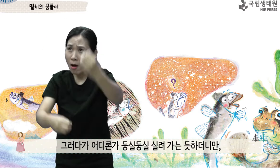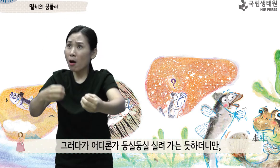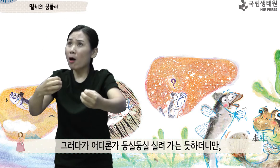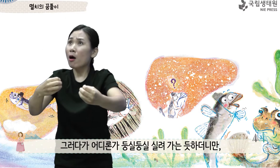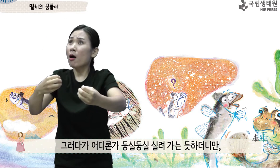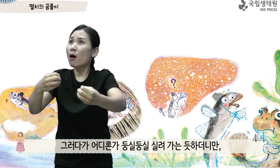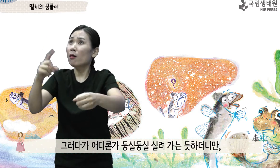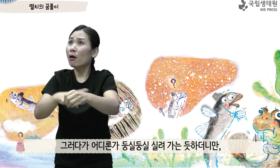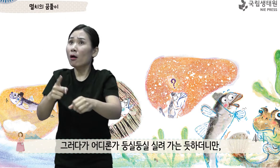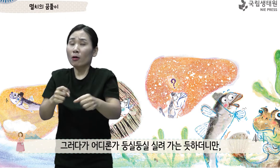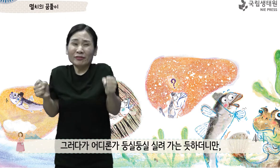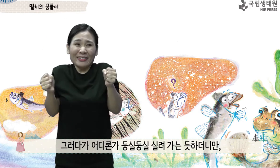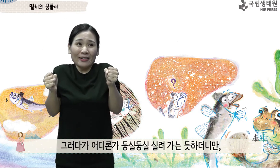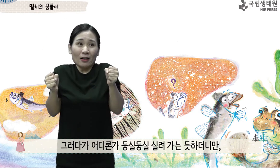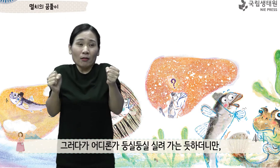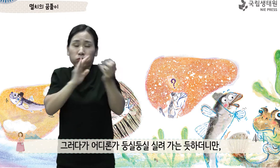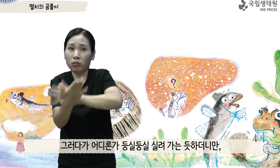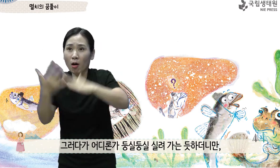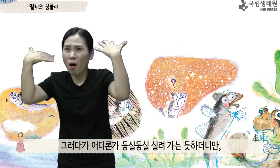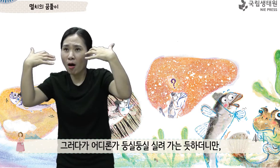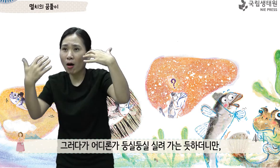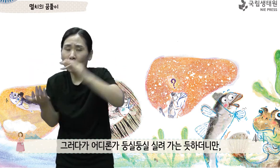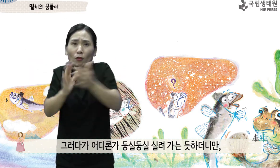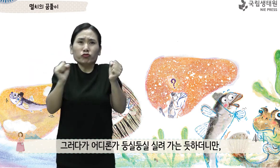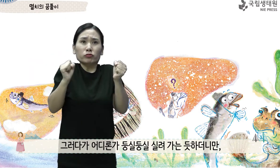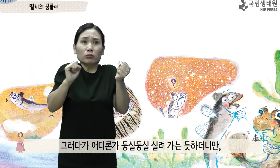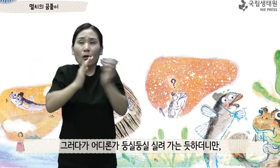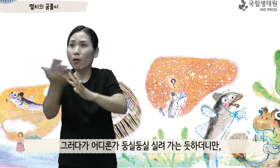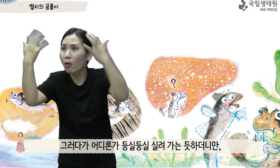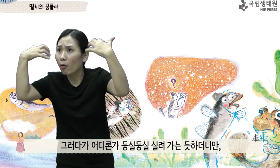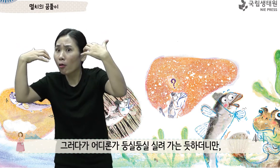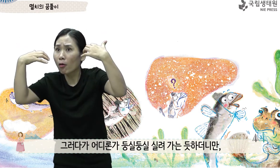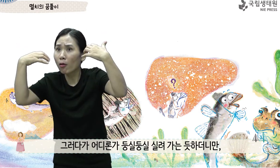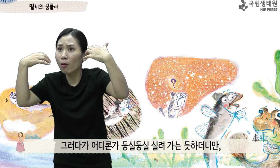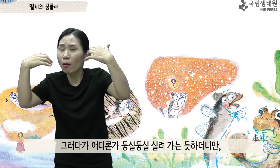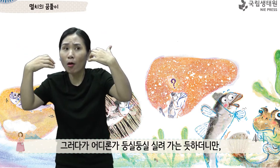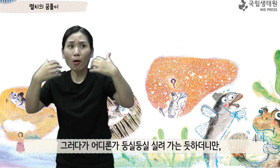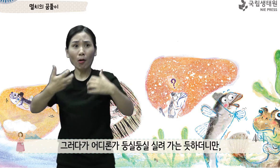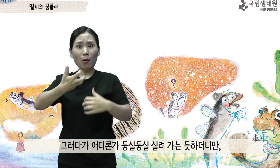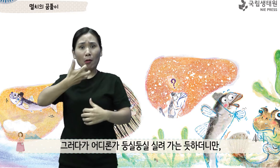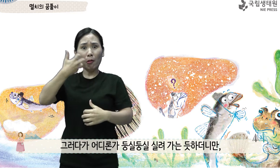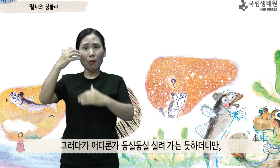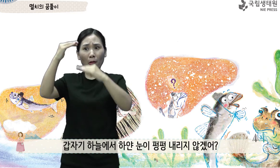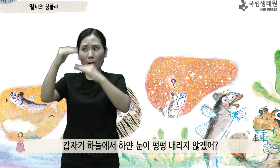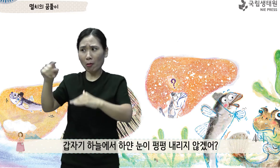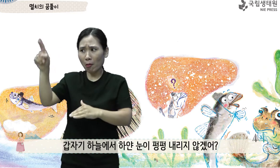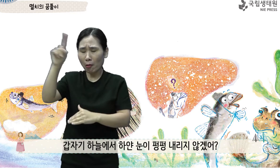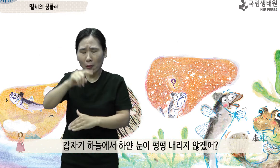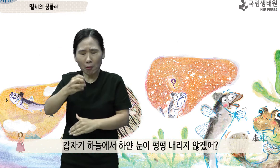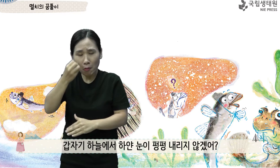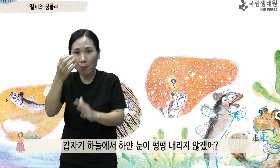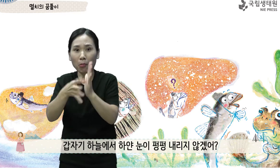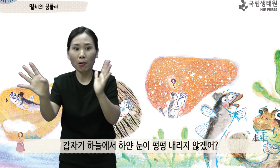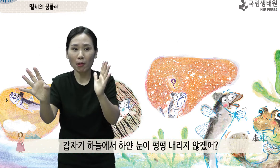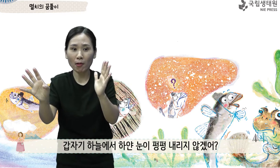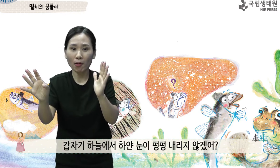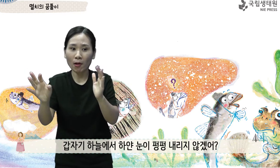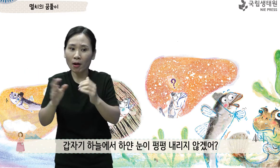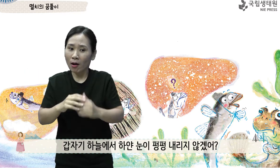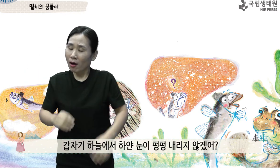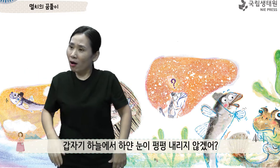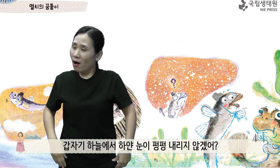그러다가 어디론가 둥실둥실 실려가는 듯 하더니만 갑자기